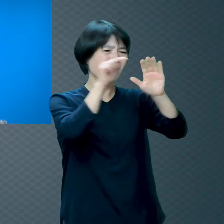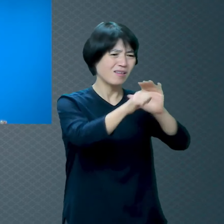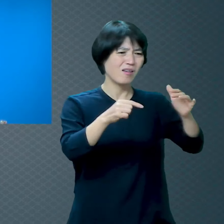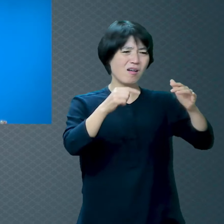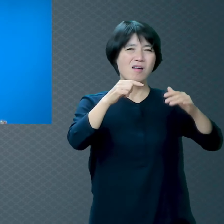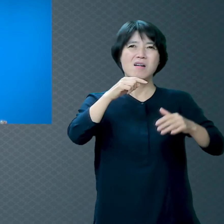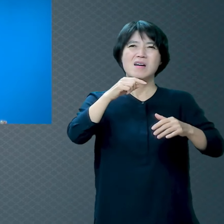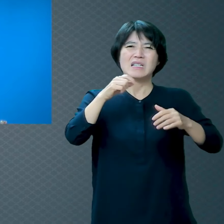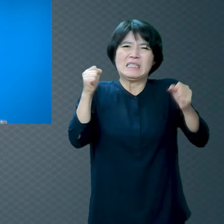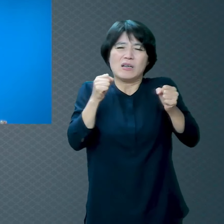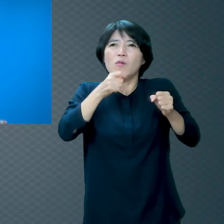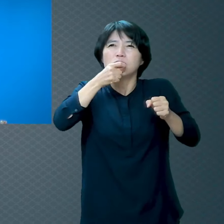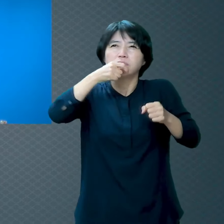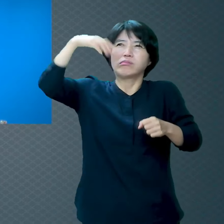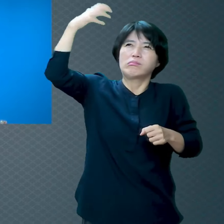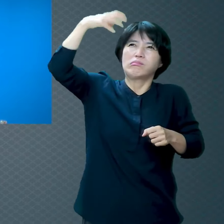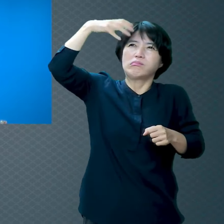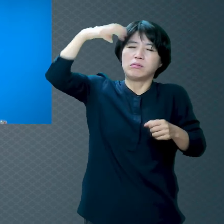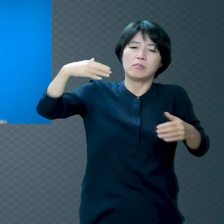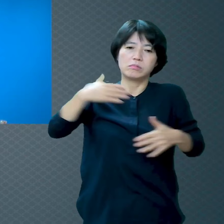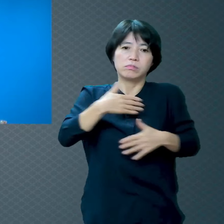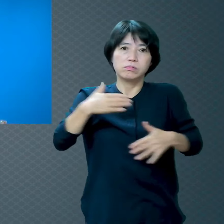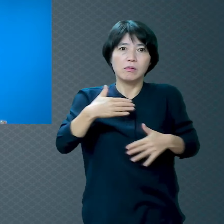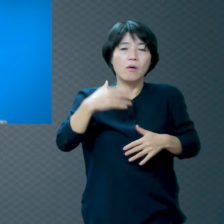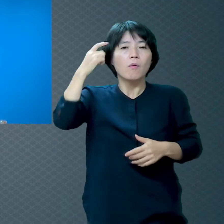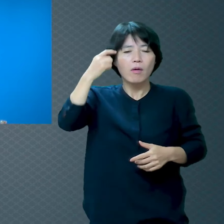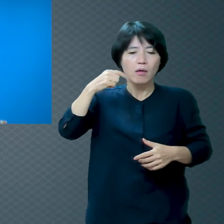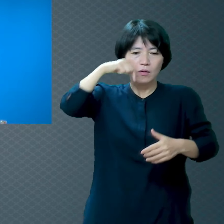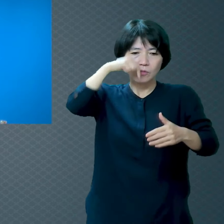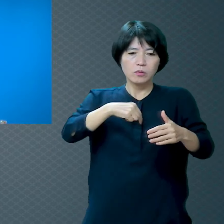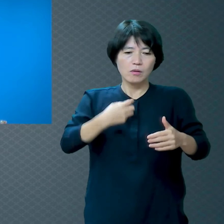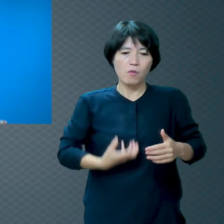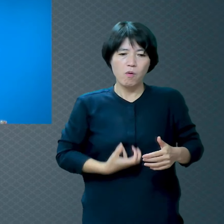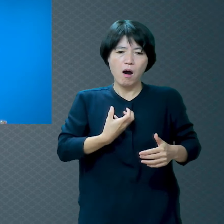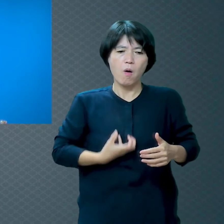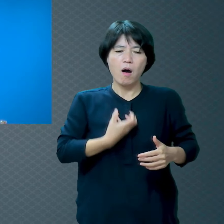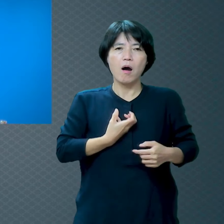왜? 올라온다는 거예요 불덩어리가 그거 합병이라고 그러죠